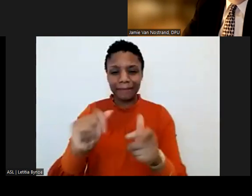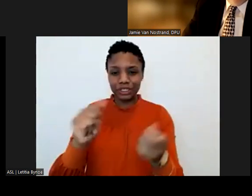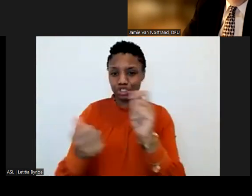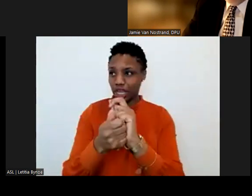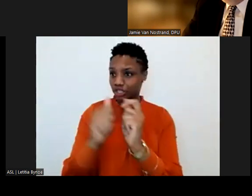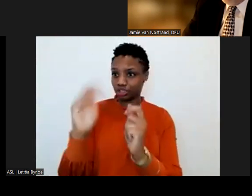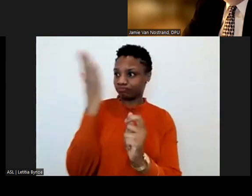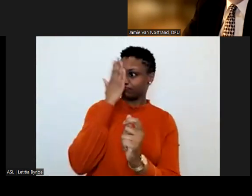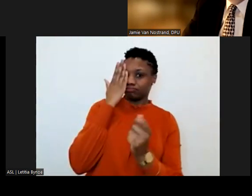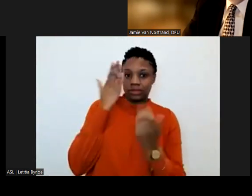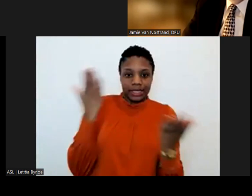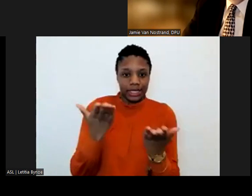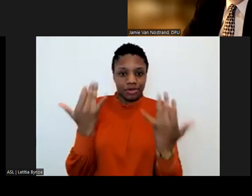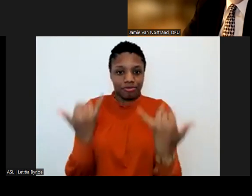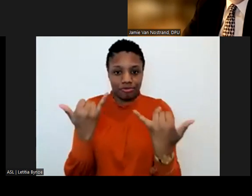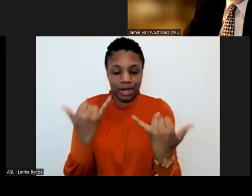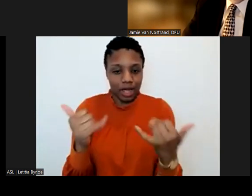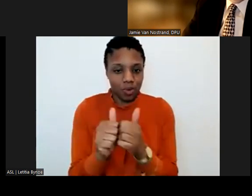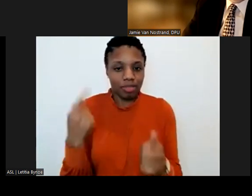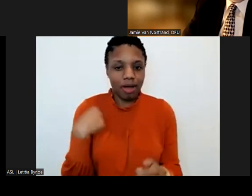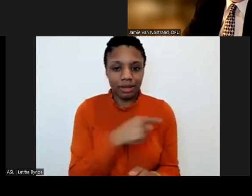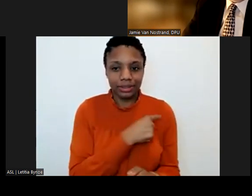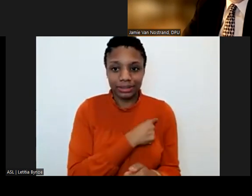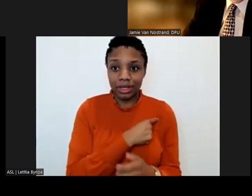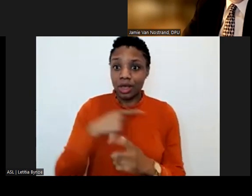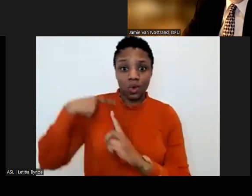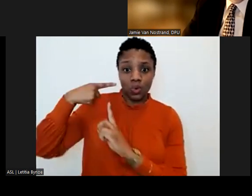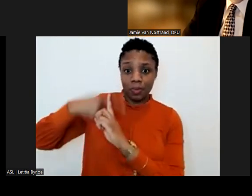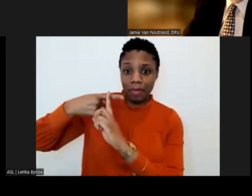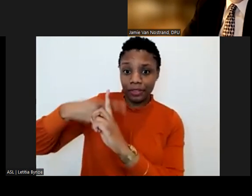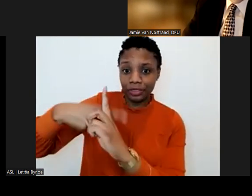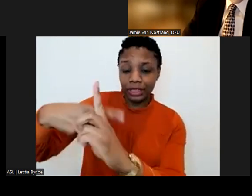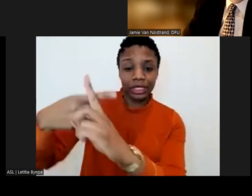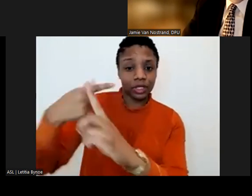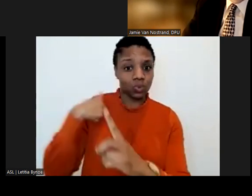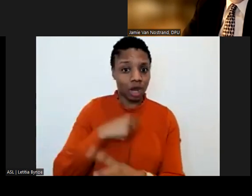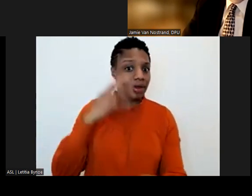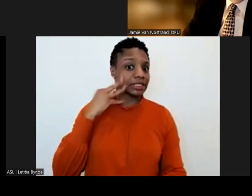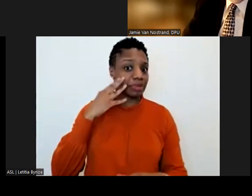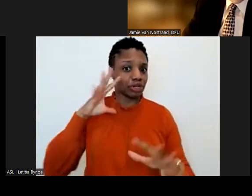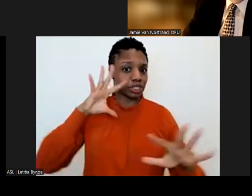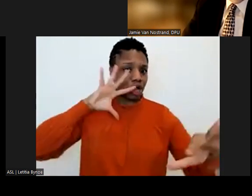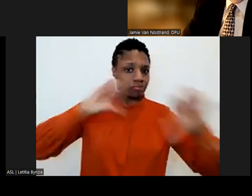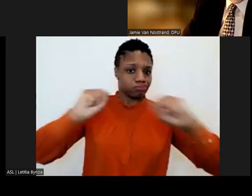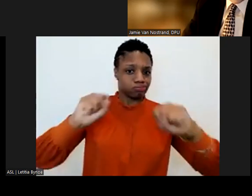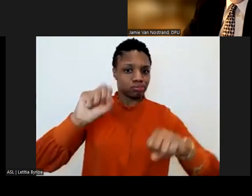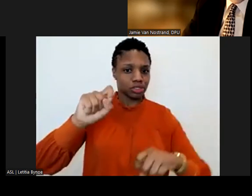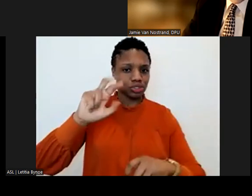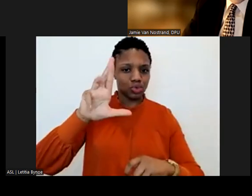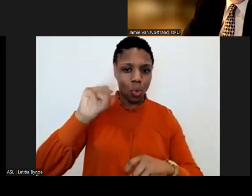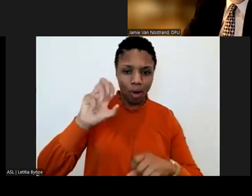eh la energía limpia el cambio climático está aquí eh nosotros estamos